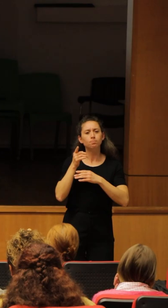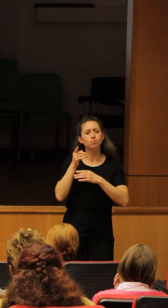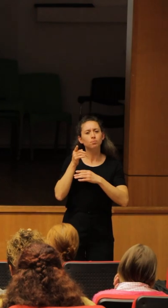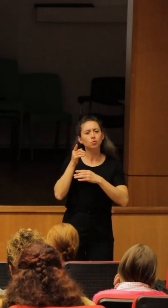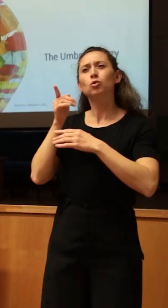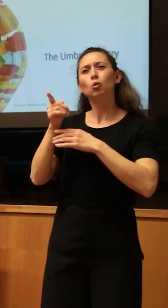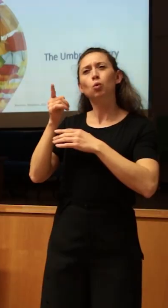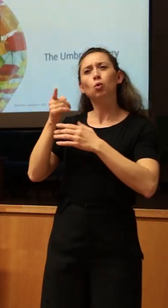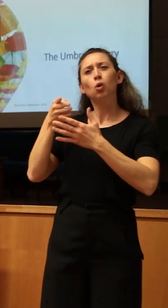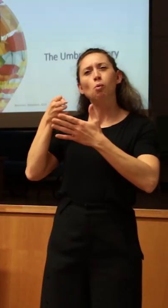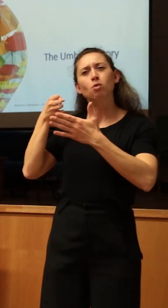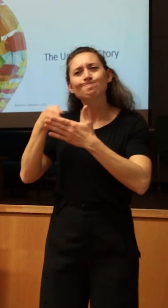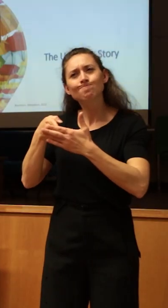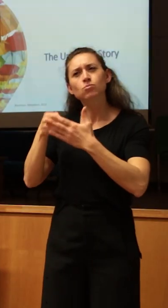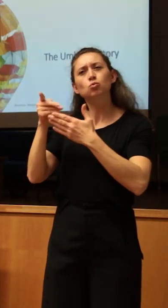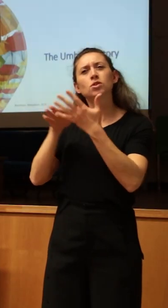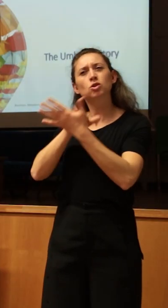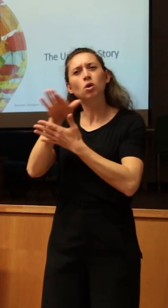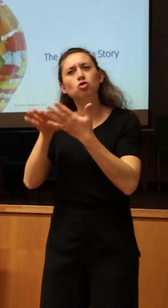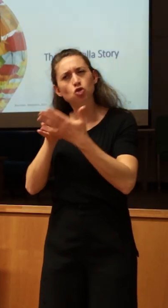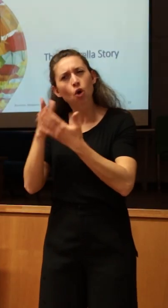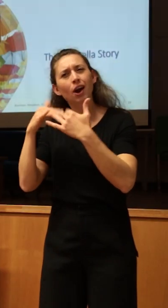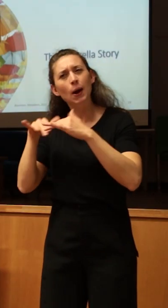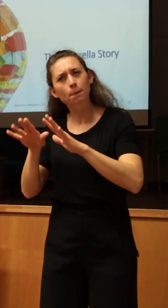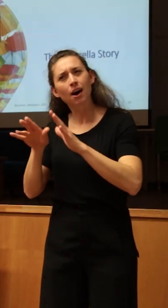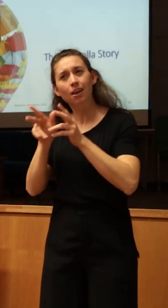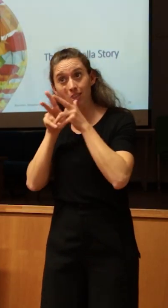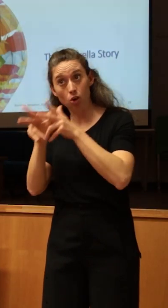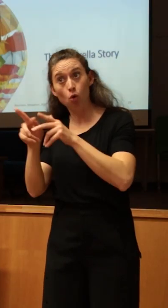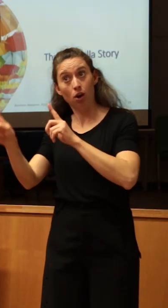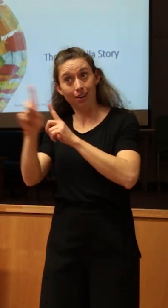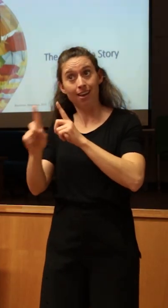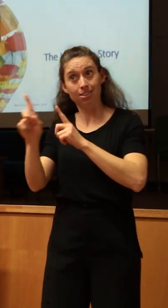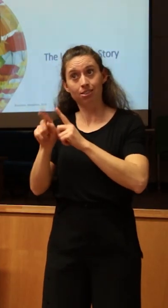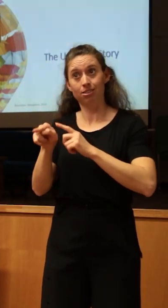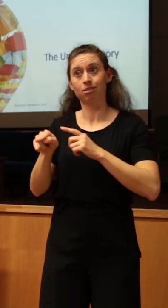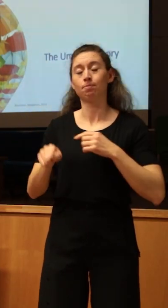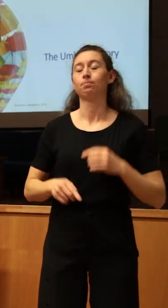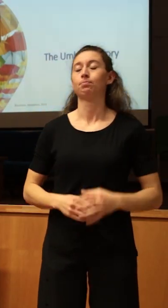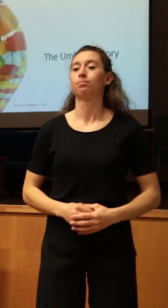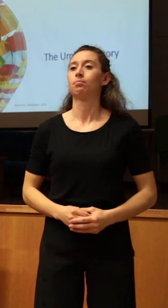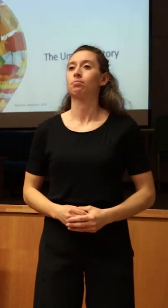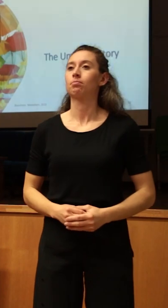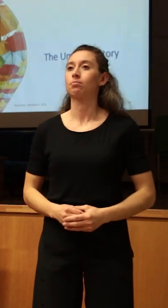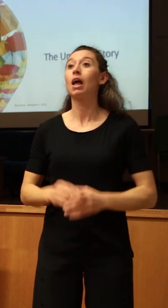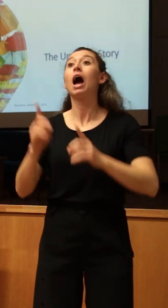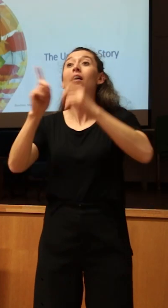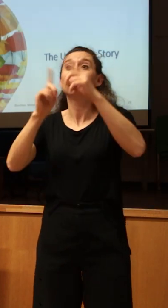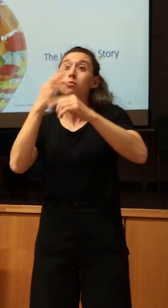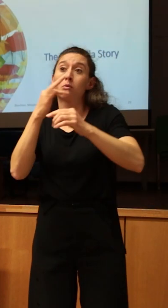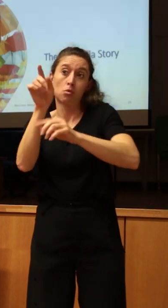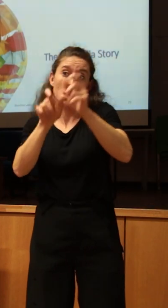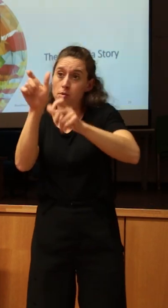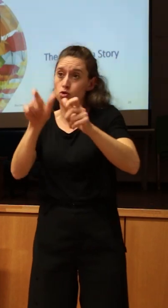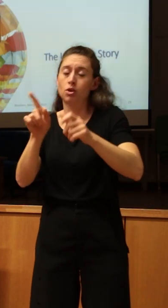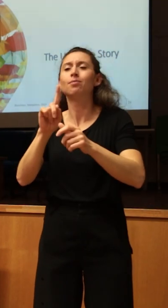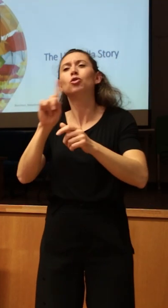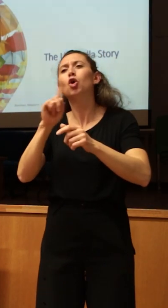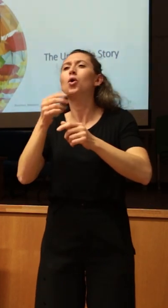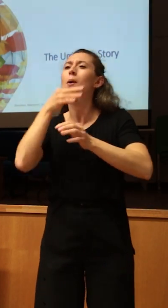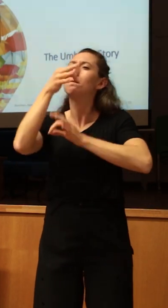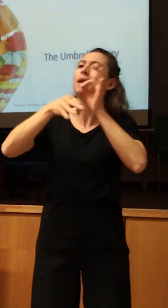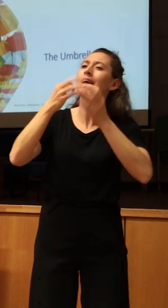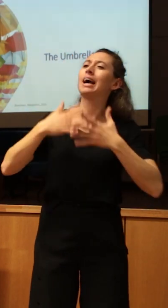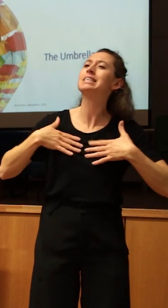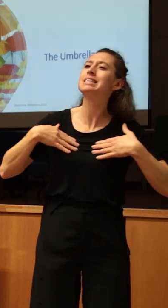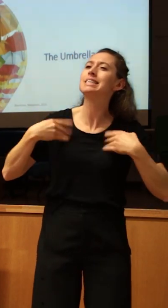estás estaqueado. Even sometimes when people do say feelings, they describe a situation in life. A veces, aún la gente cuando no describa sentimientos,